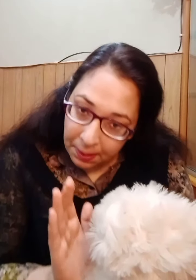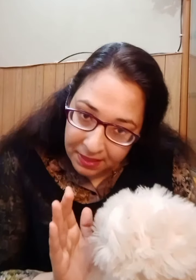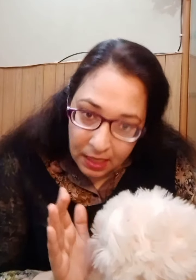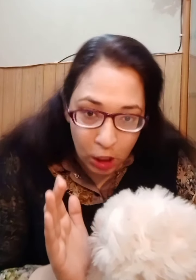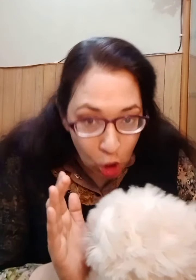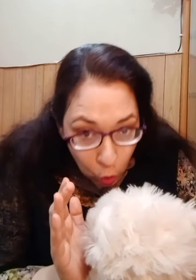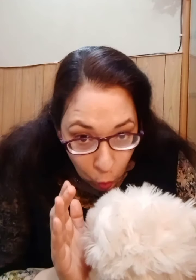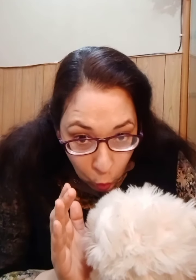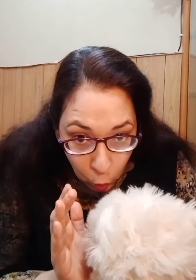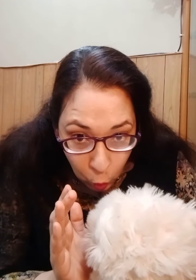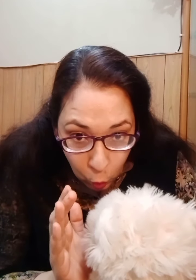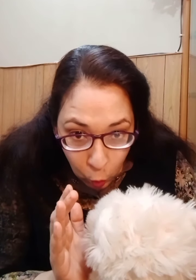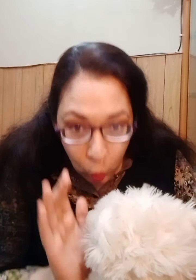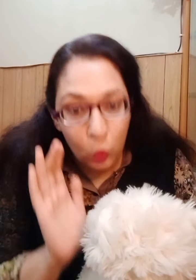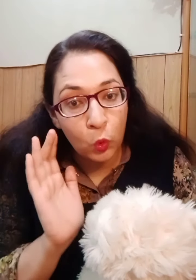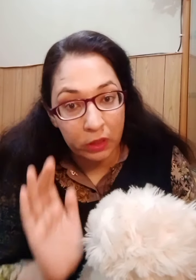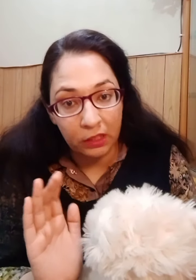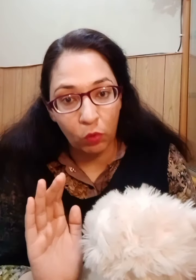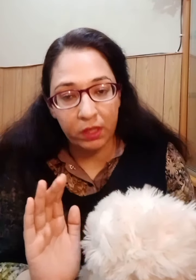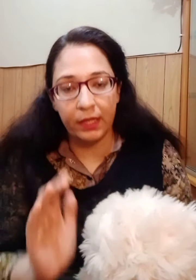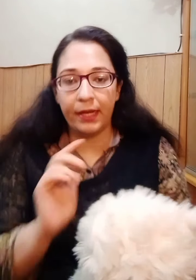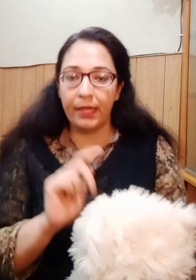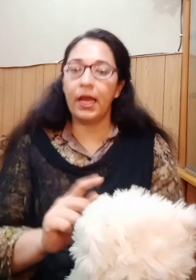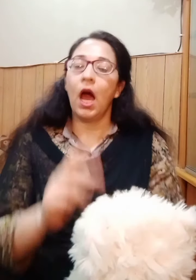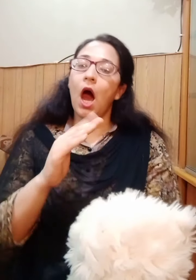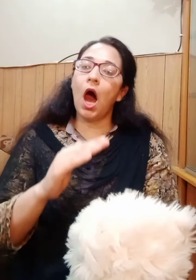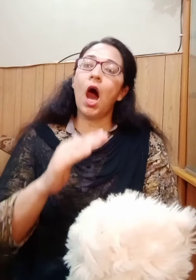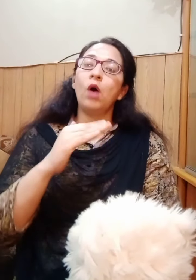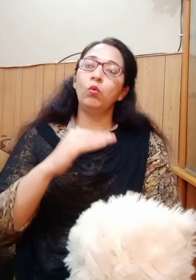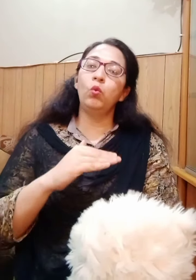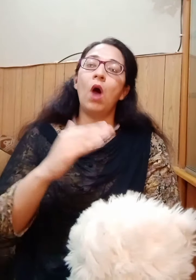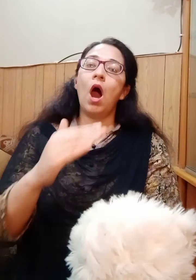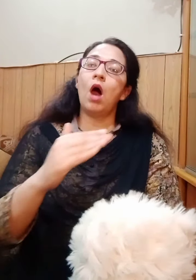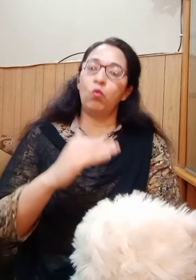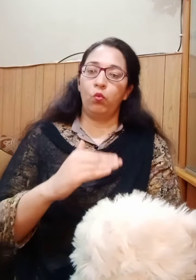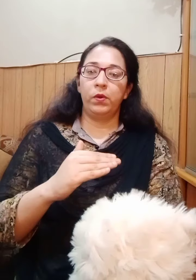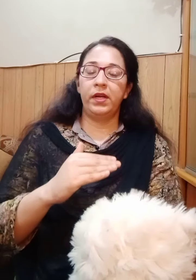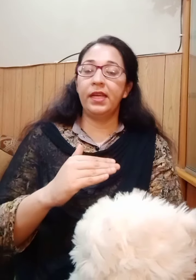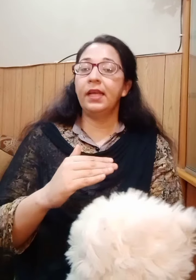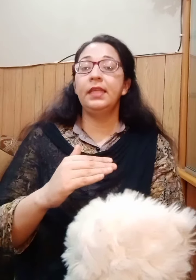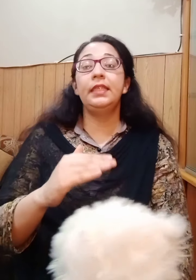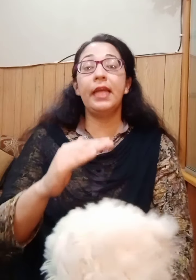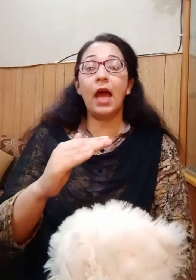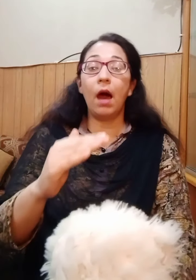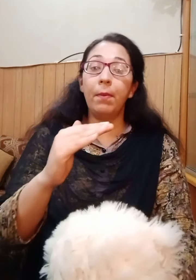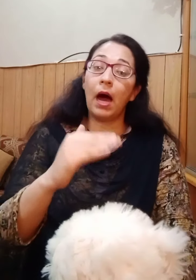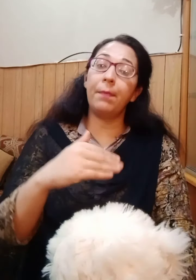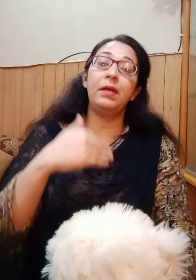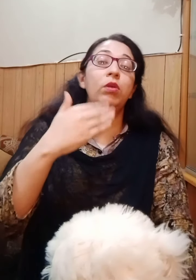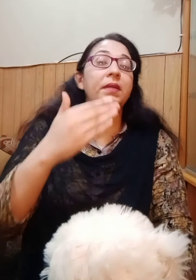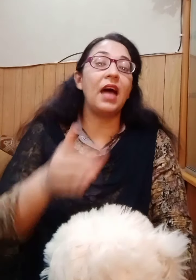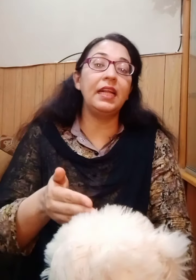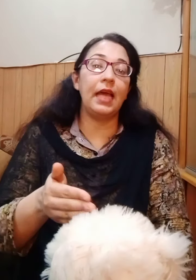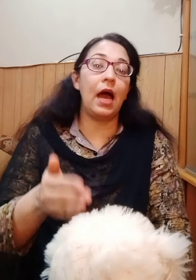करुं ठीक है ठीक है यह अब आपने बता दूं